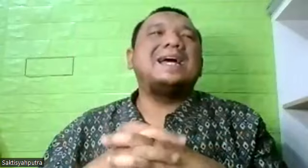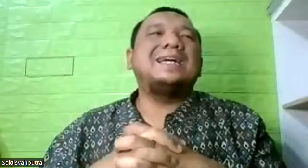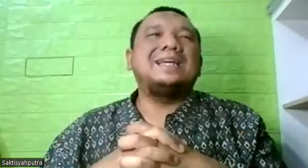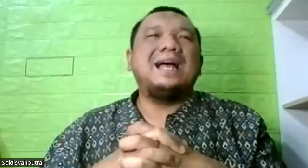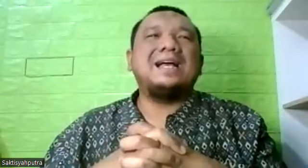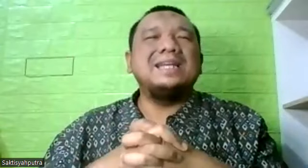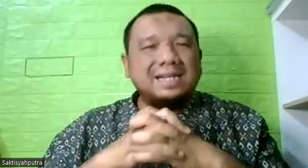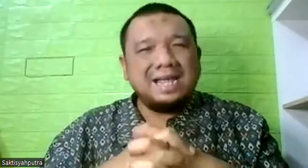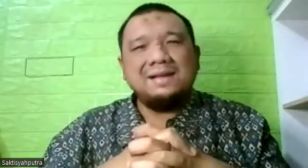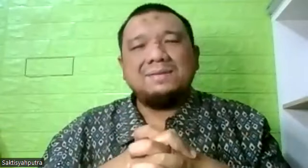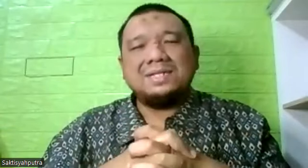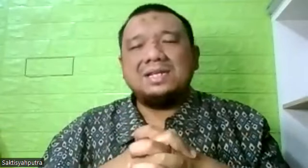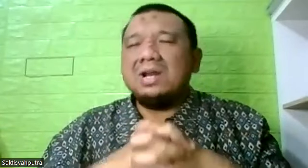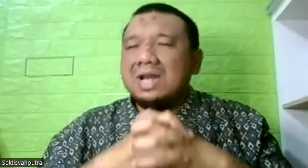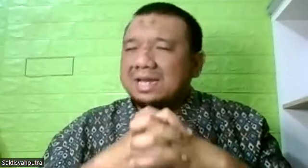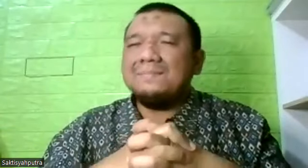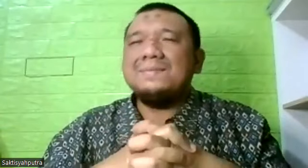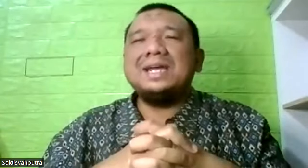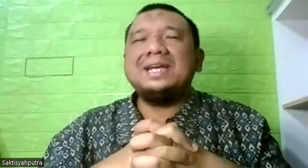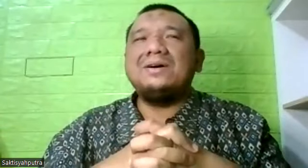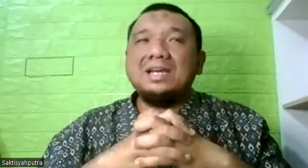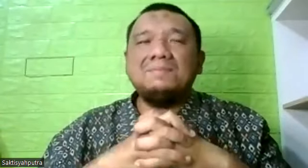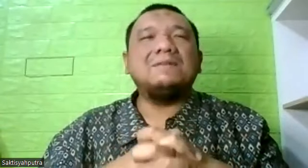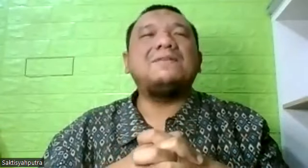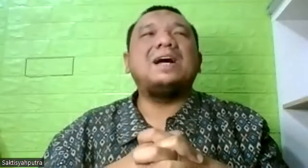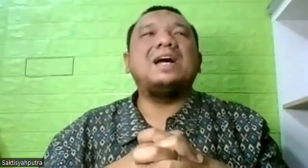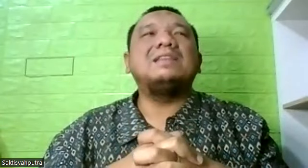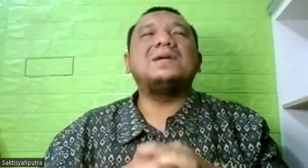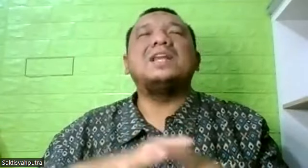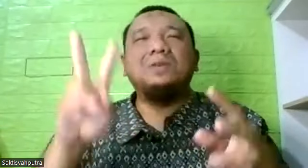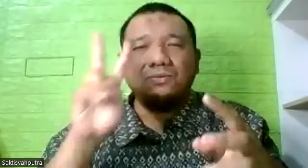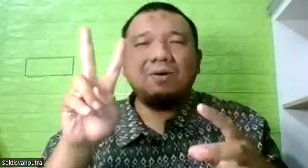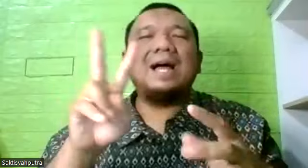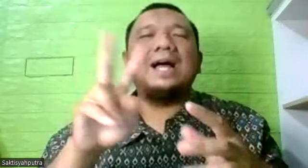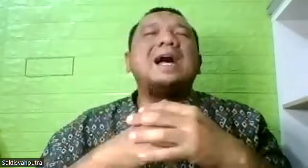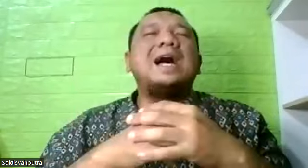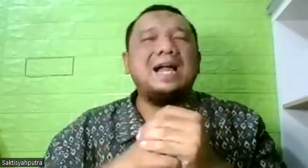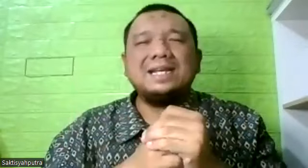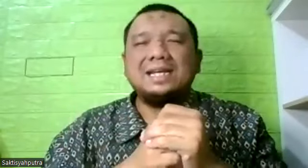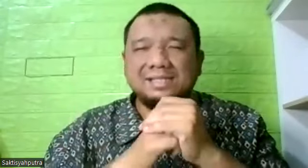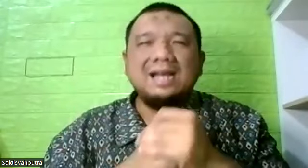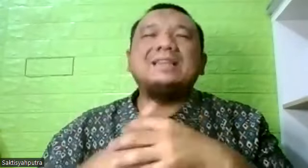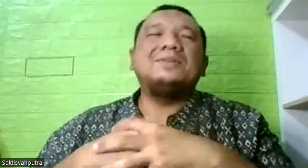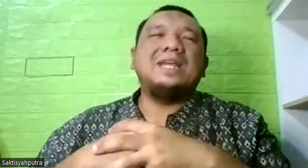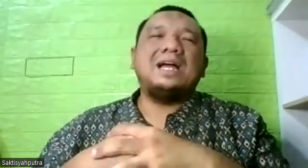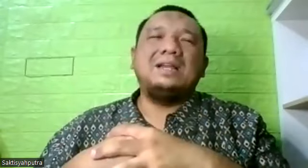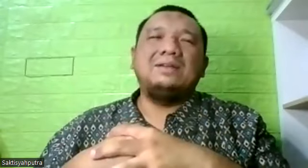dikenal menjadi orang yang baik orang yang bermanfaat melalui dua hal yang sangat mulia yang kalau kita lakukan